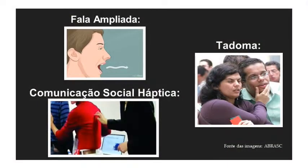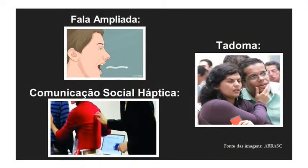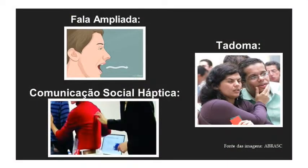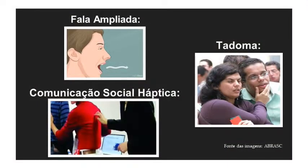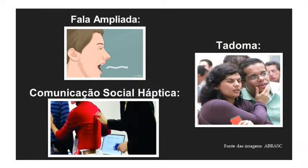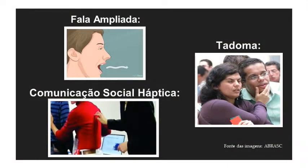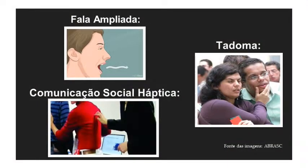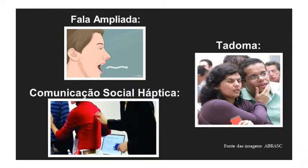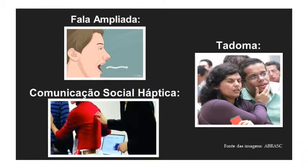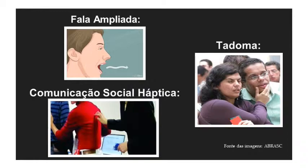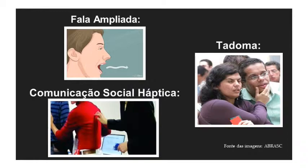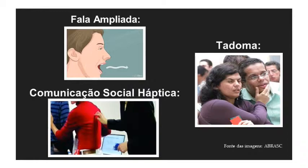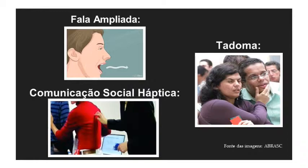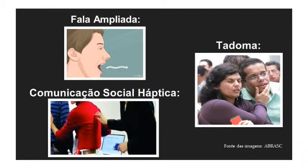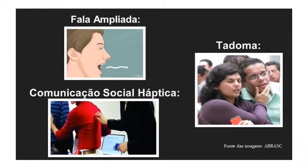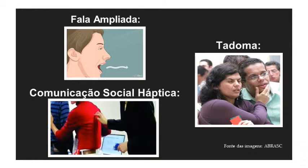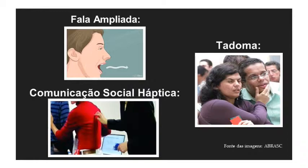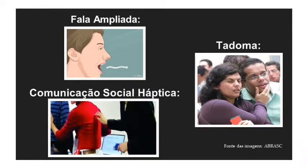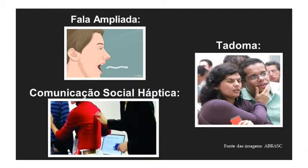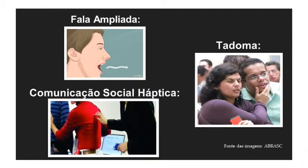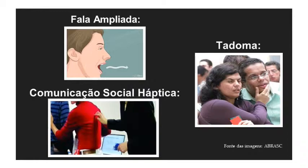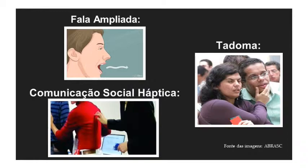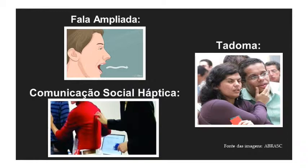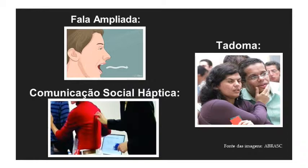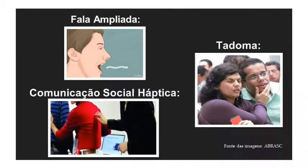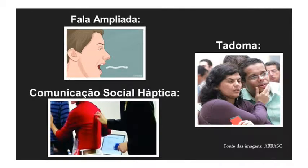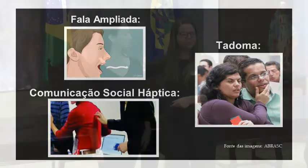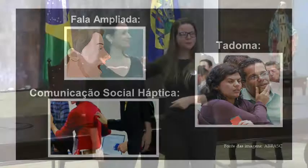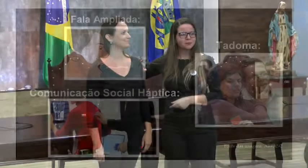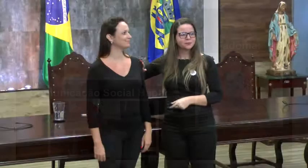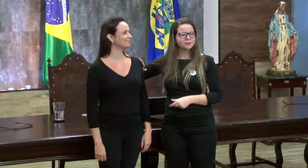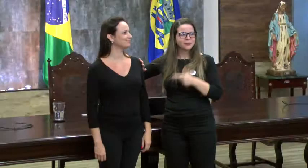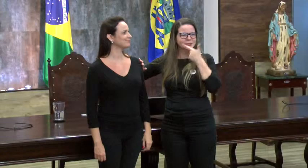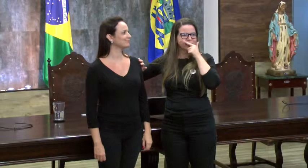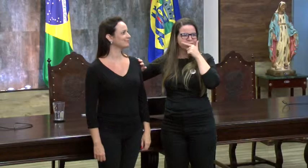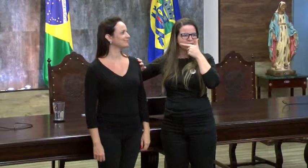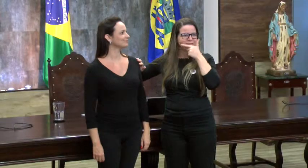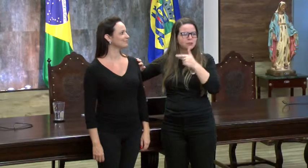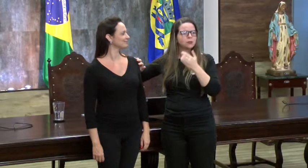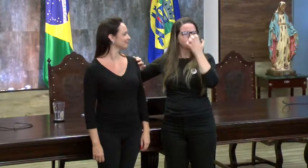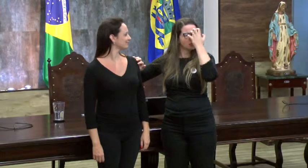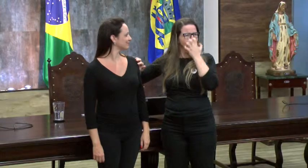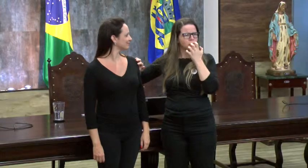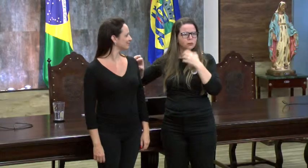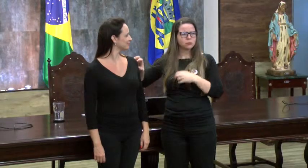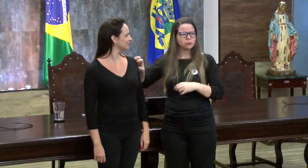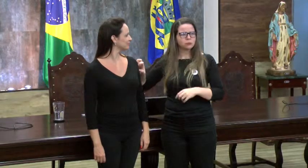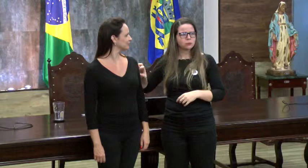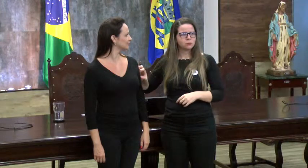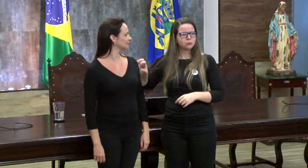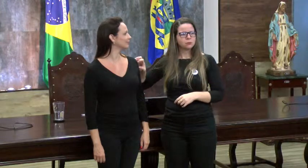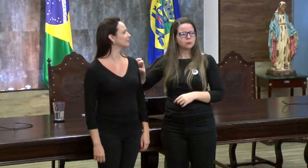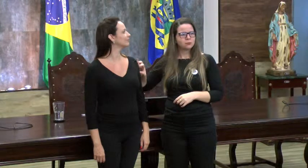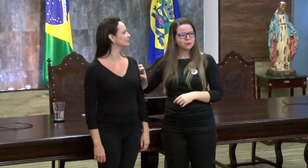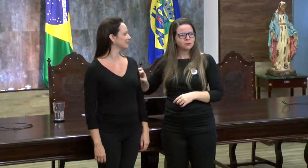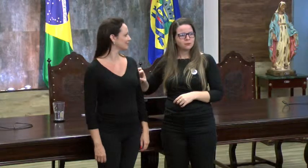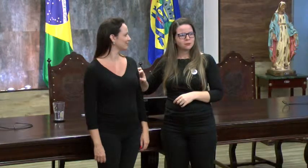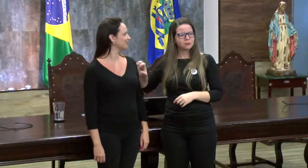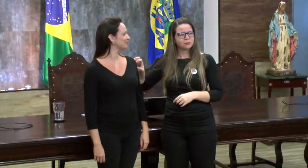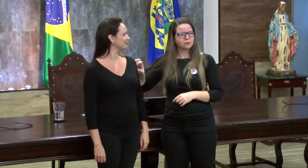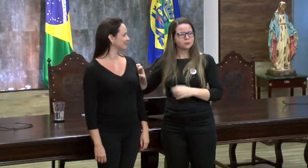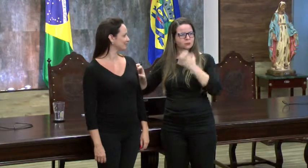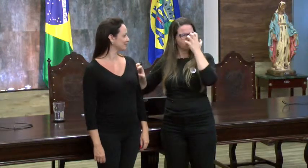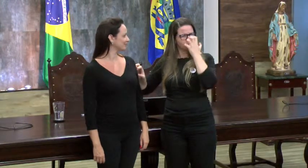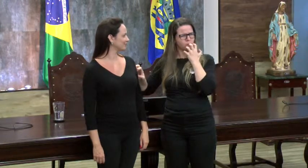social áptica. Eu vou dar um exemplo aqui com a Marcela. Isso aqui é quando uma pessoa está reagindo àquilo que você está falando.